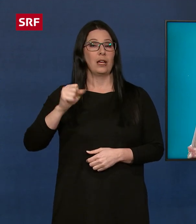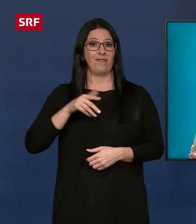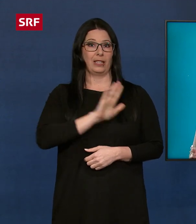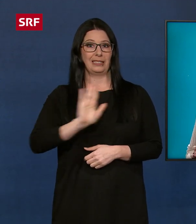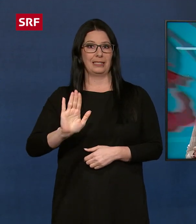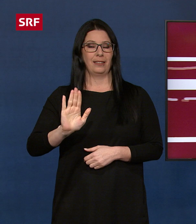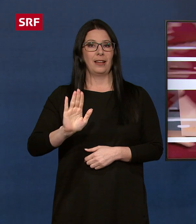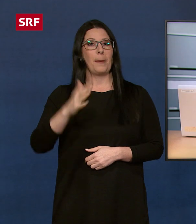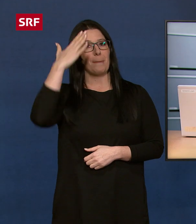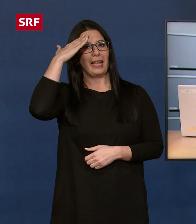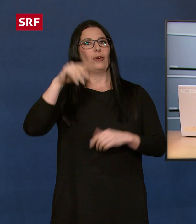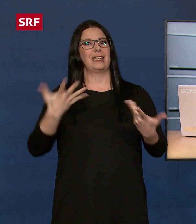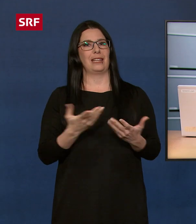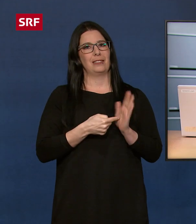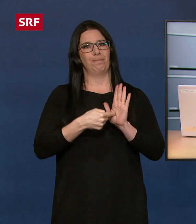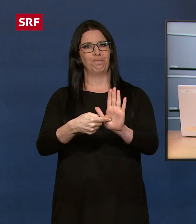siehst du jetzt.